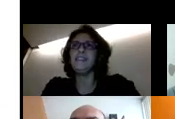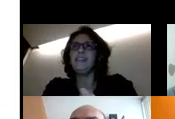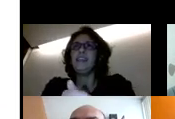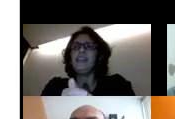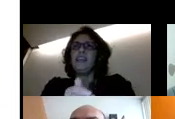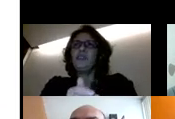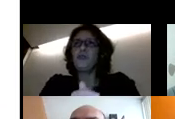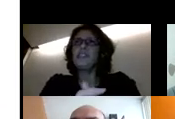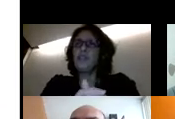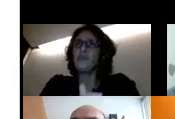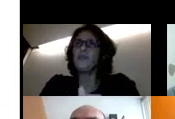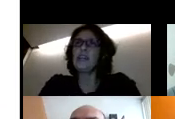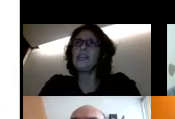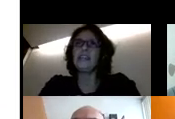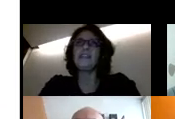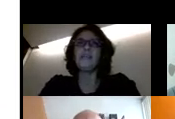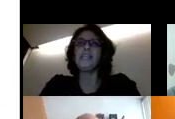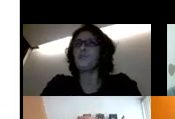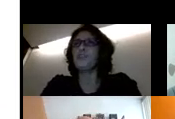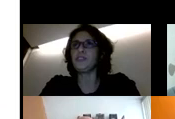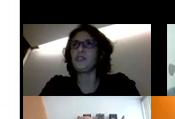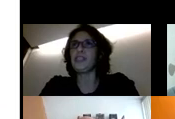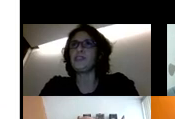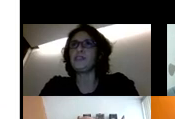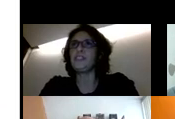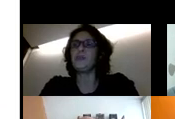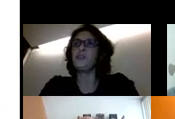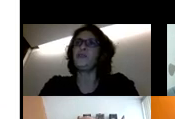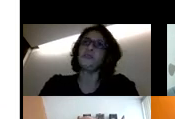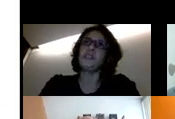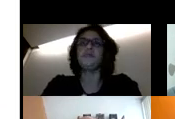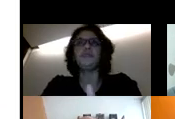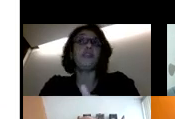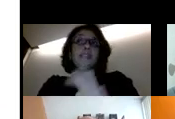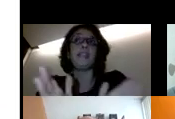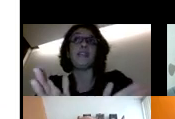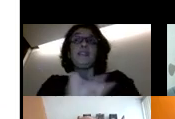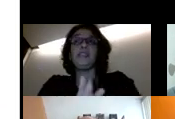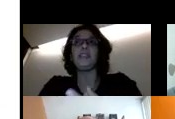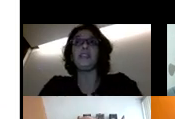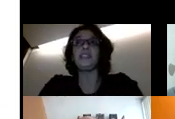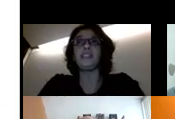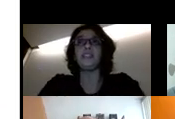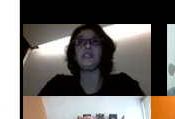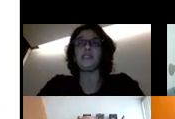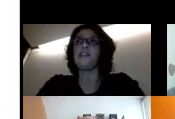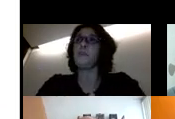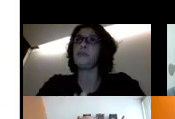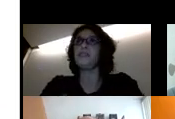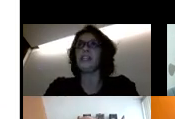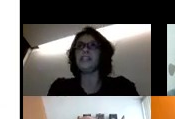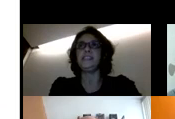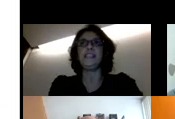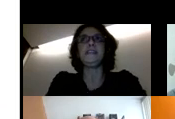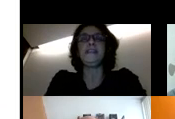Argentina, estuvo haciendo algunas también exploraciones con sistémico-funcional. Yo no la he seguido, sí he seguido en otros trabajos, pero